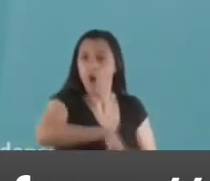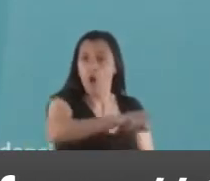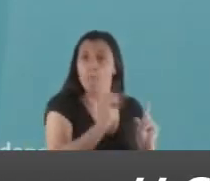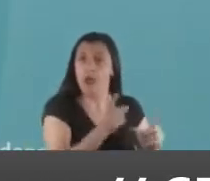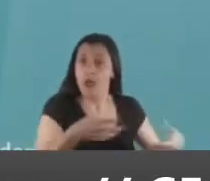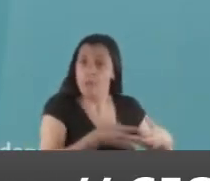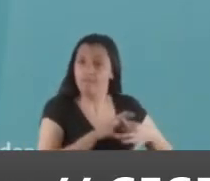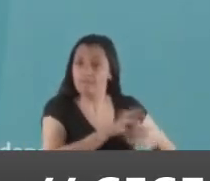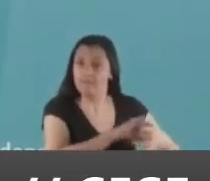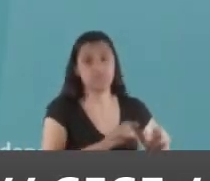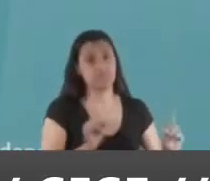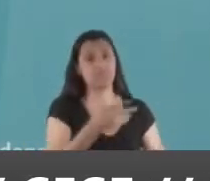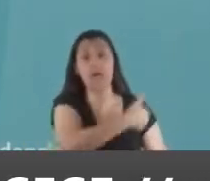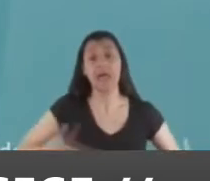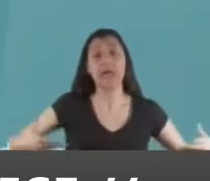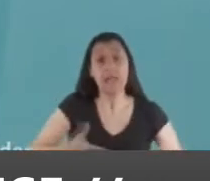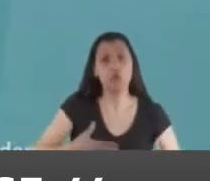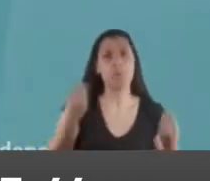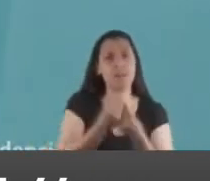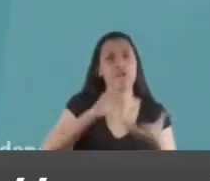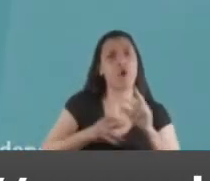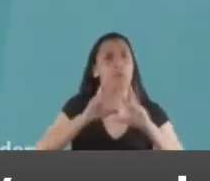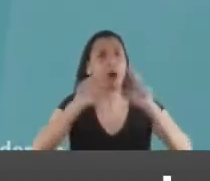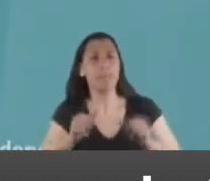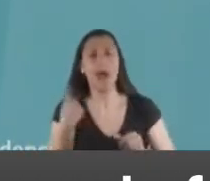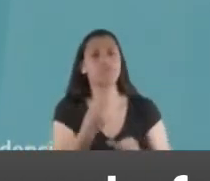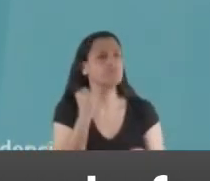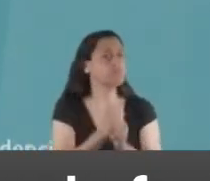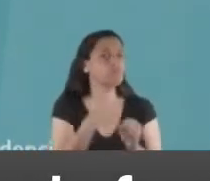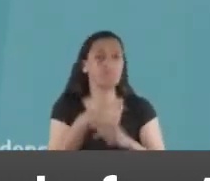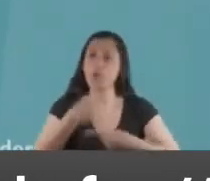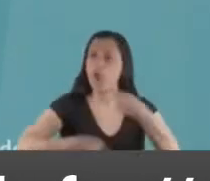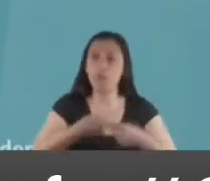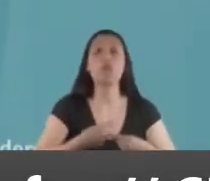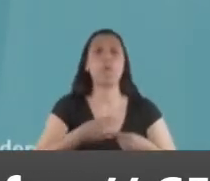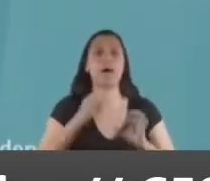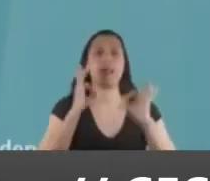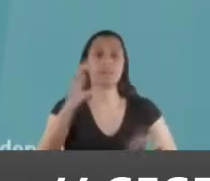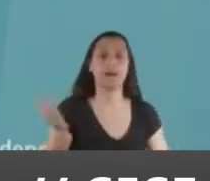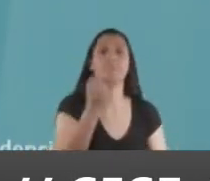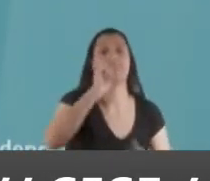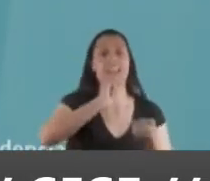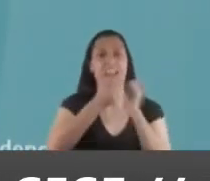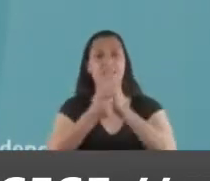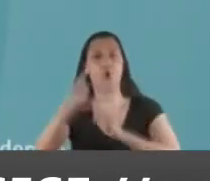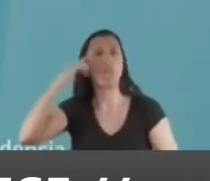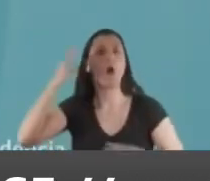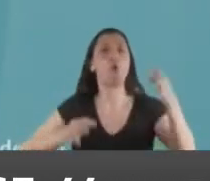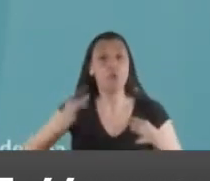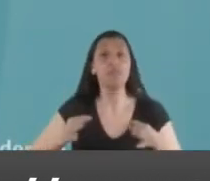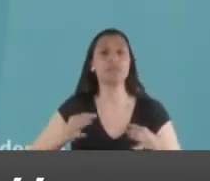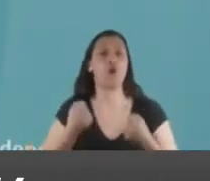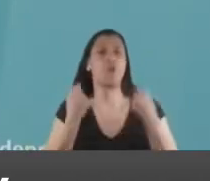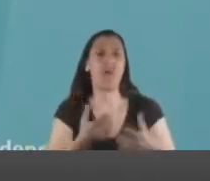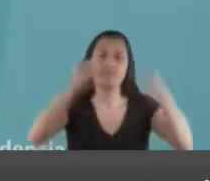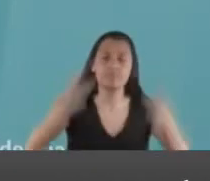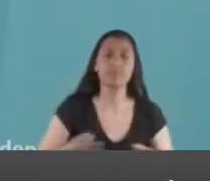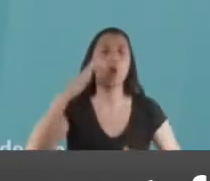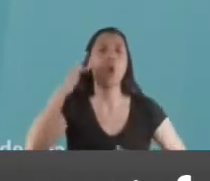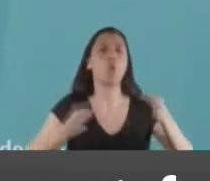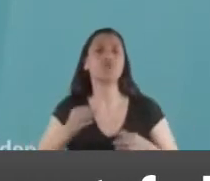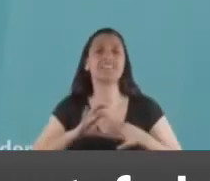gobierno, a través de todos los instrumentos democráticos que tiene, va a seguir trabajando para una reforma judicial que nos garantice más temprano que tarde una